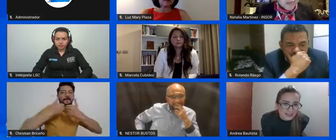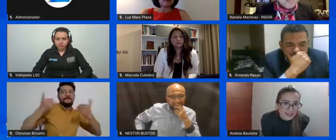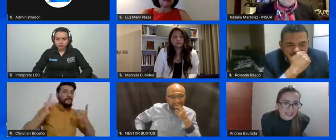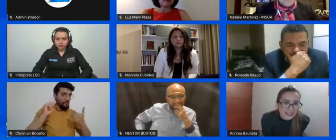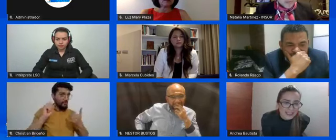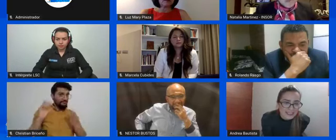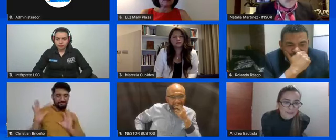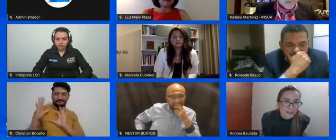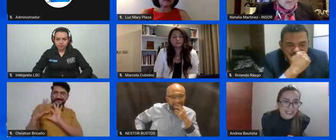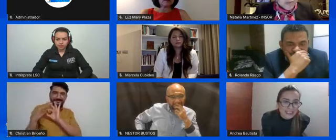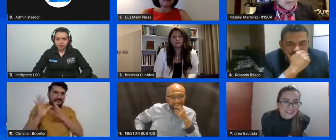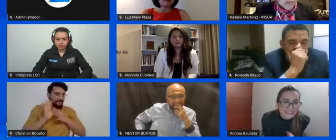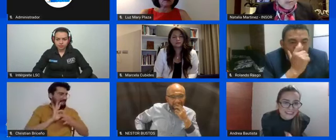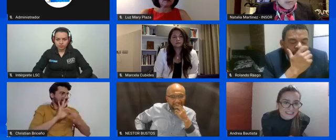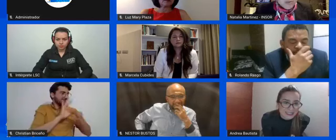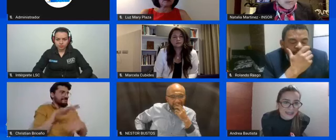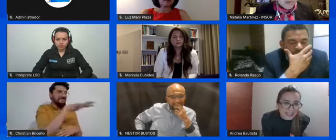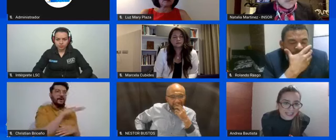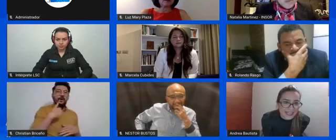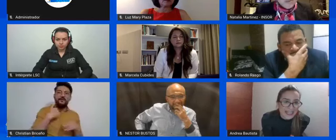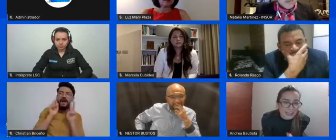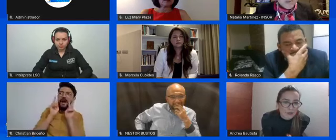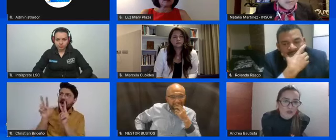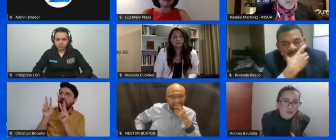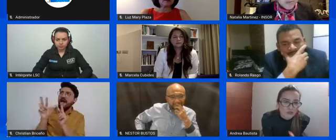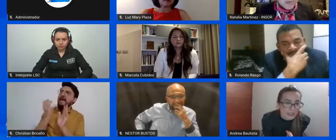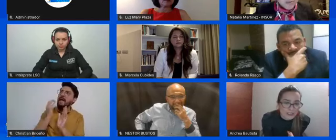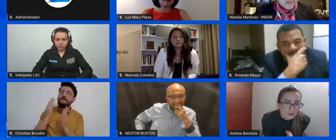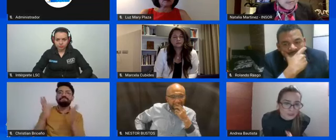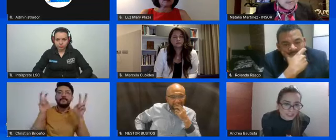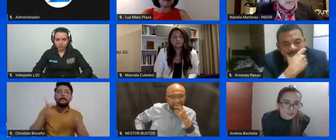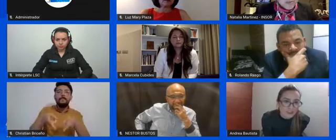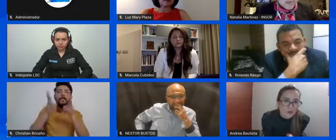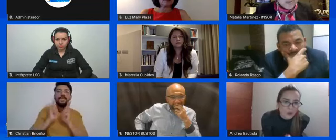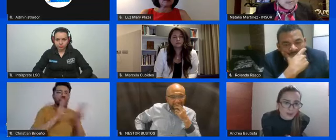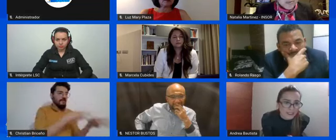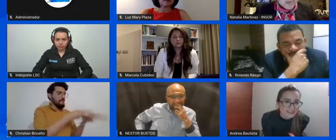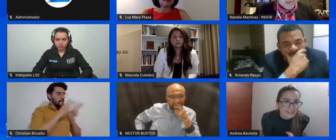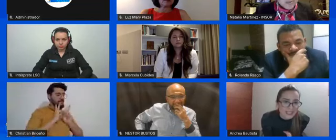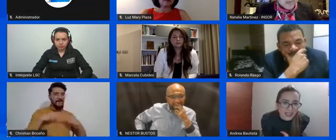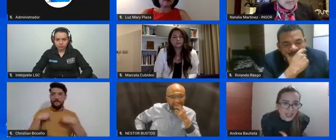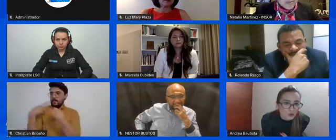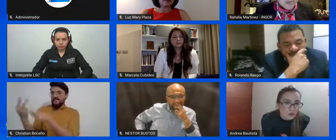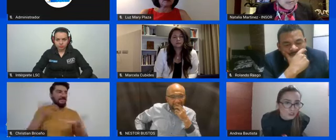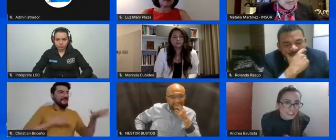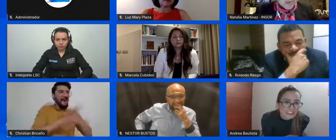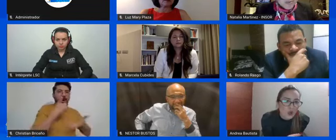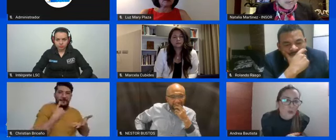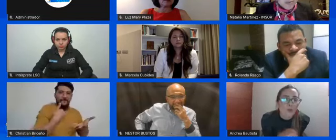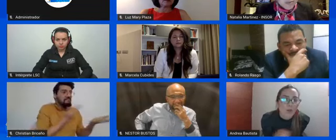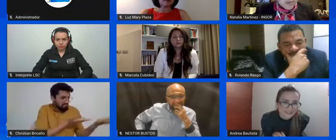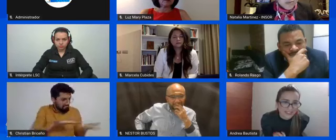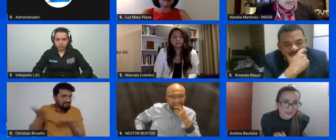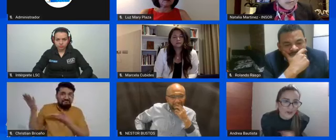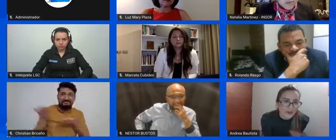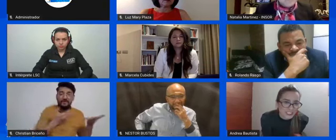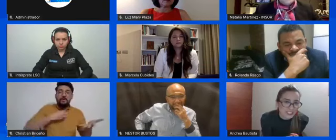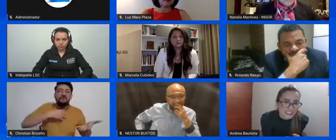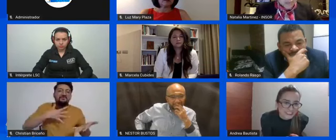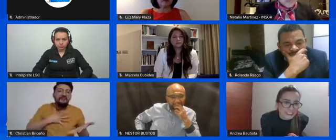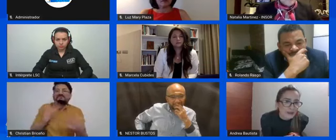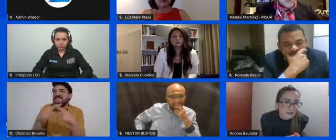vida y poder incidir de esa manera en adultos, en personas sordas jóvenes, adultos. He sido como un puente,